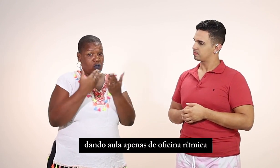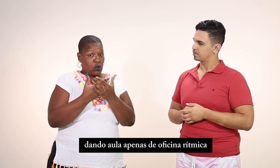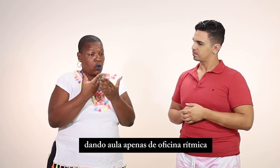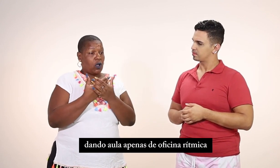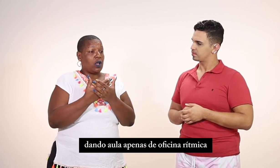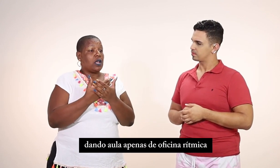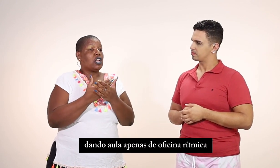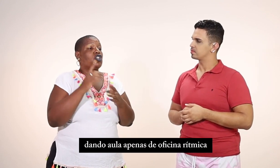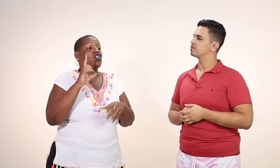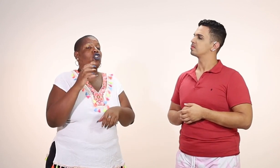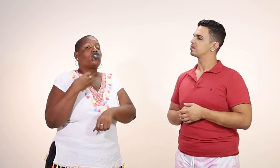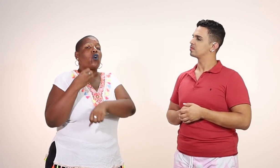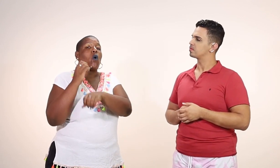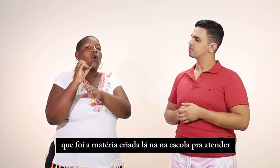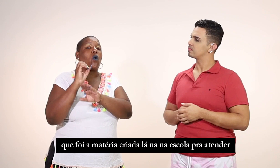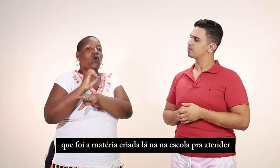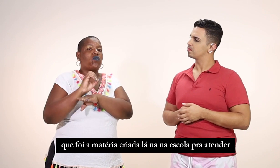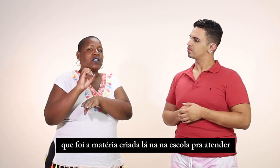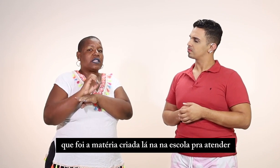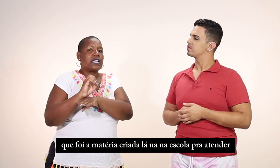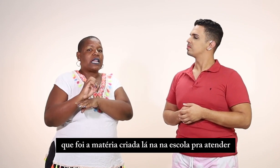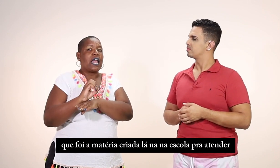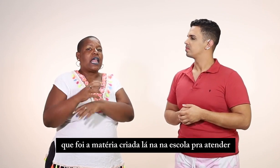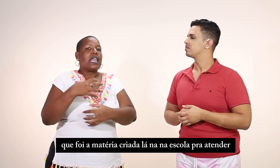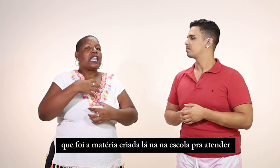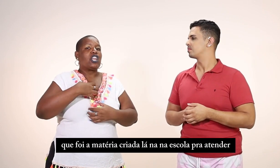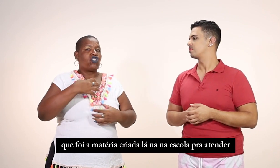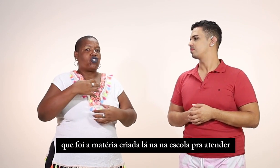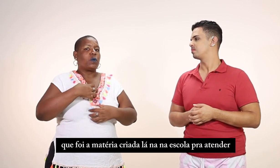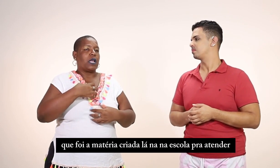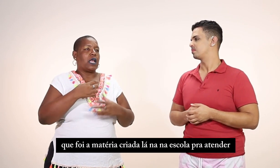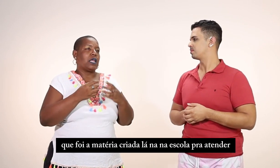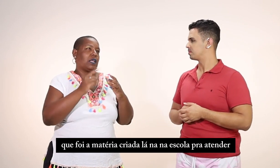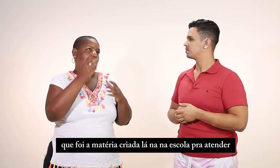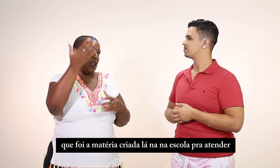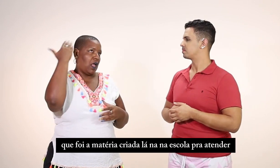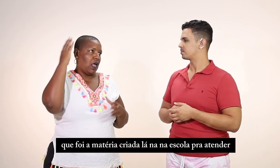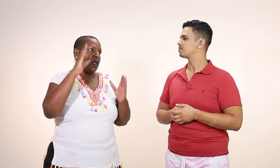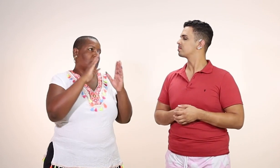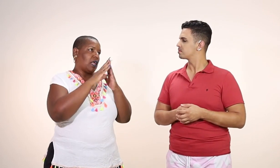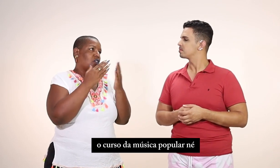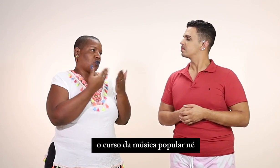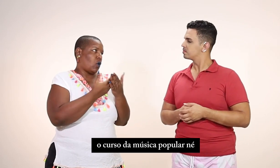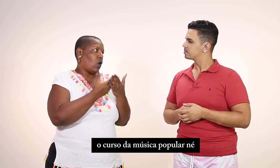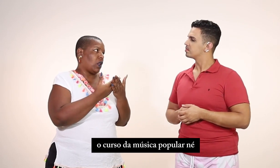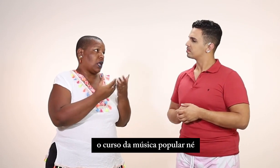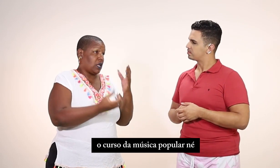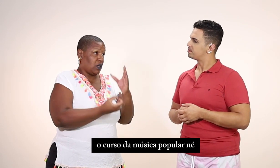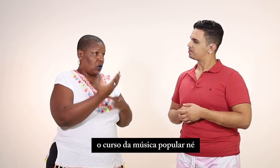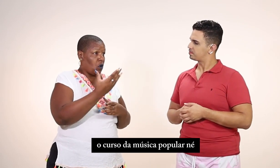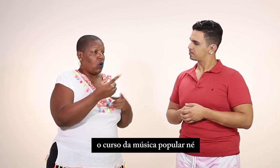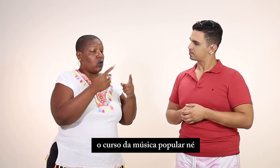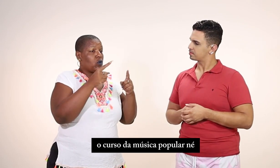oficina rítmica, que foi a matéria criada lá na escola para atender o curso da música popular,